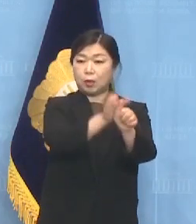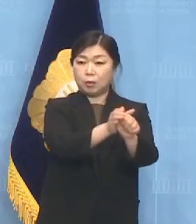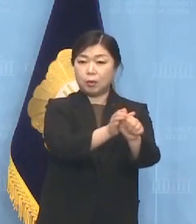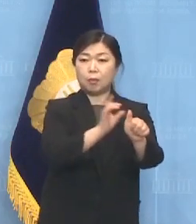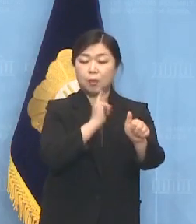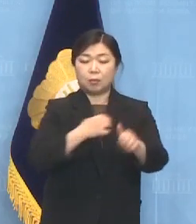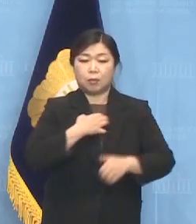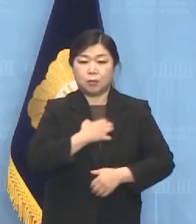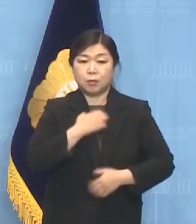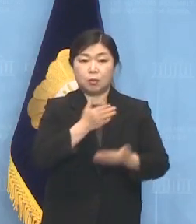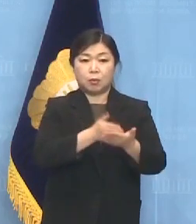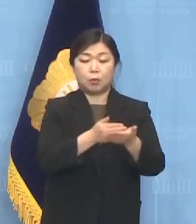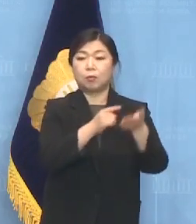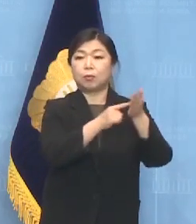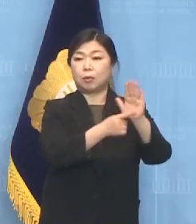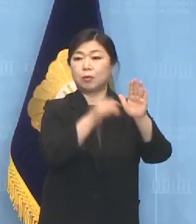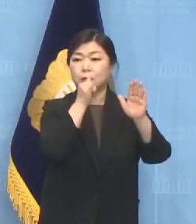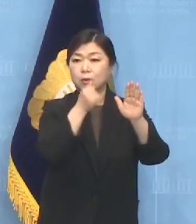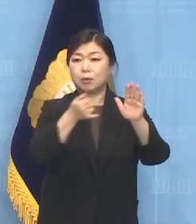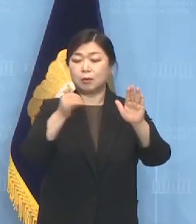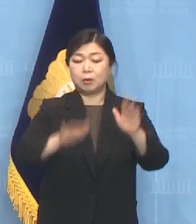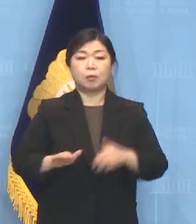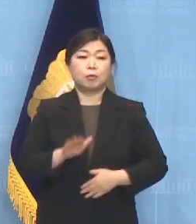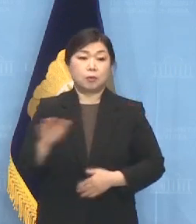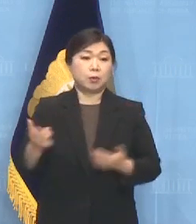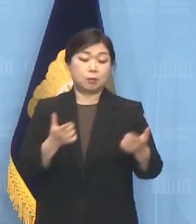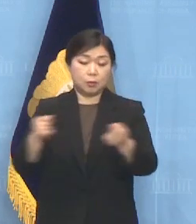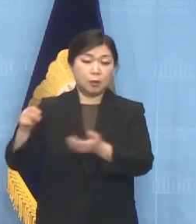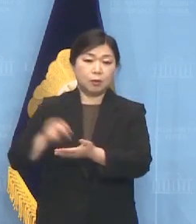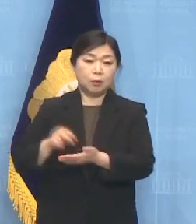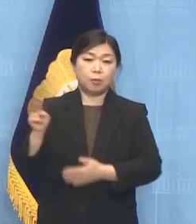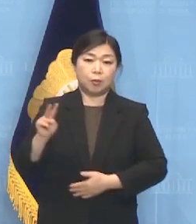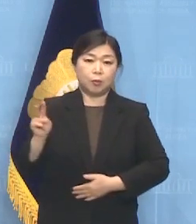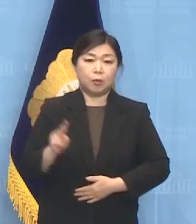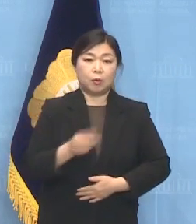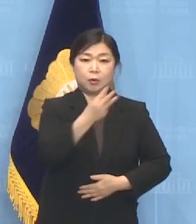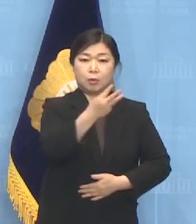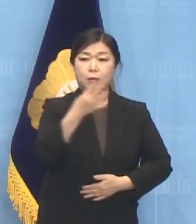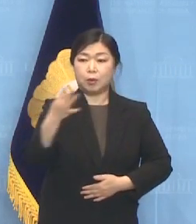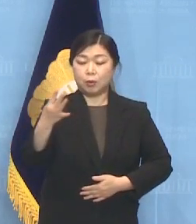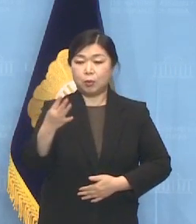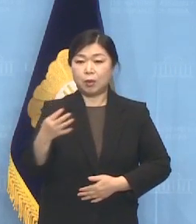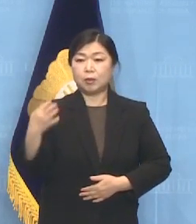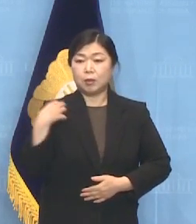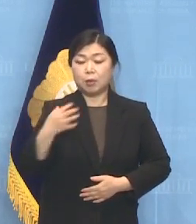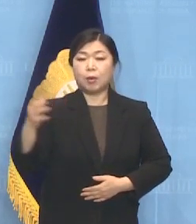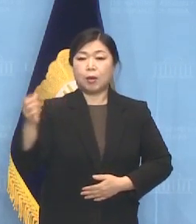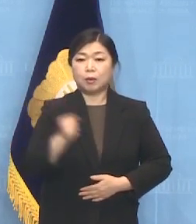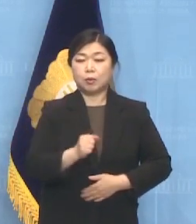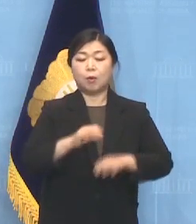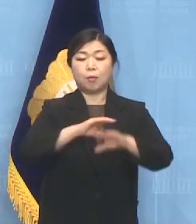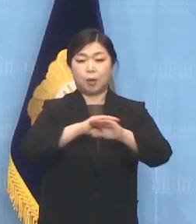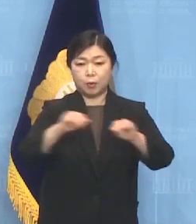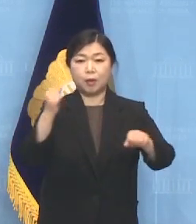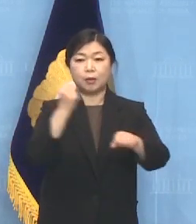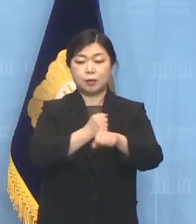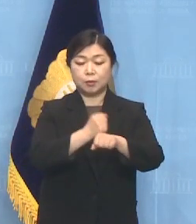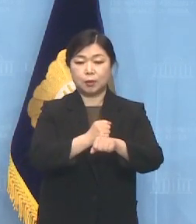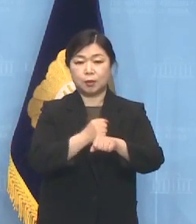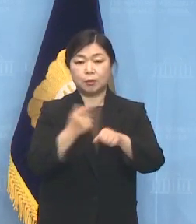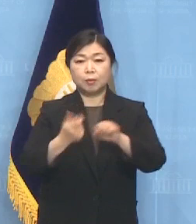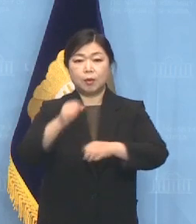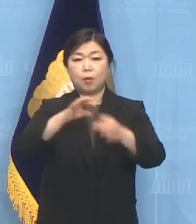아니냐 그런 보도들이 있습니다 에서는 저희는 원전 신앙을 원전 3 성기를 책임 있게 마무리 하겠습니다